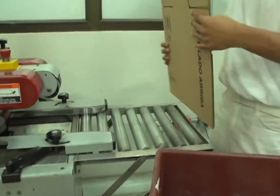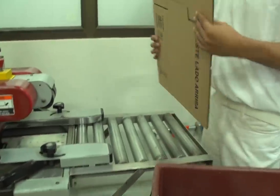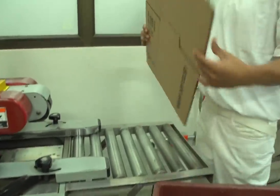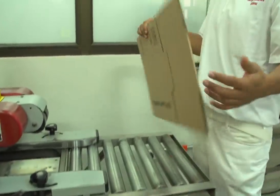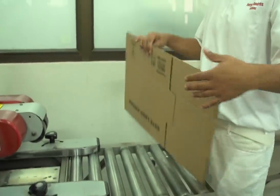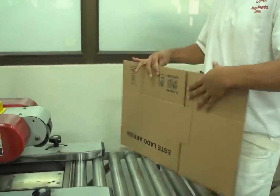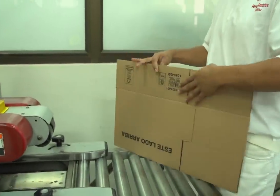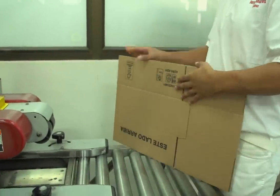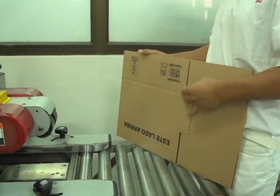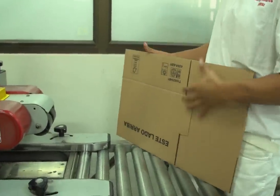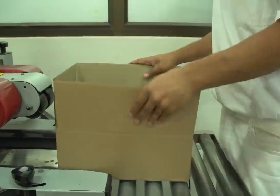adaptarse